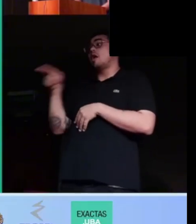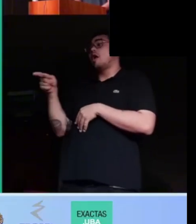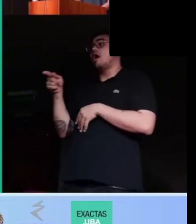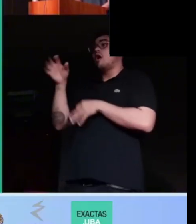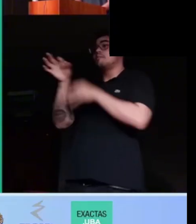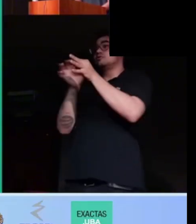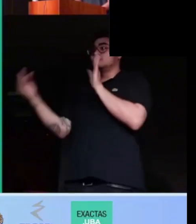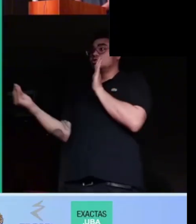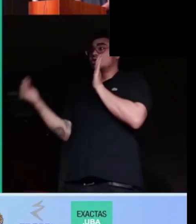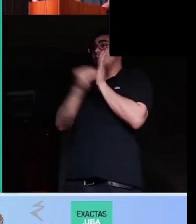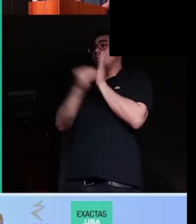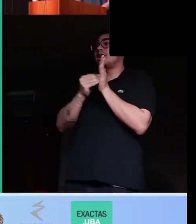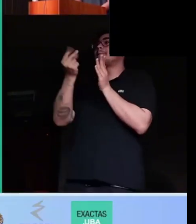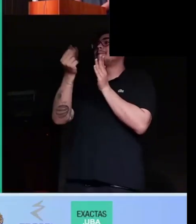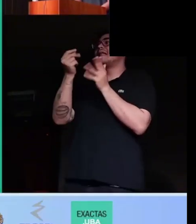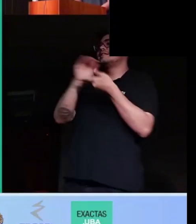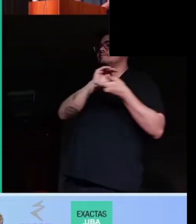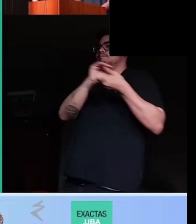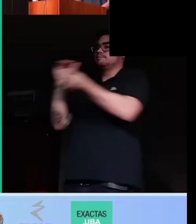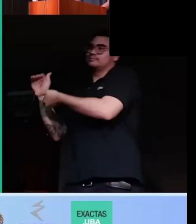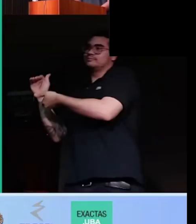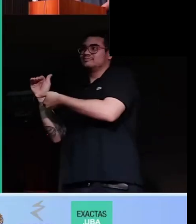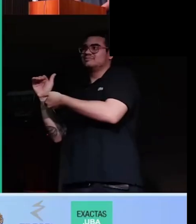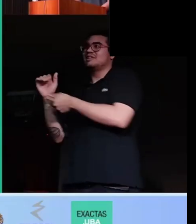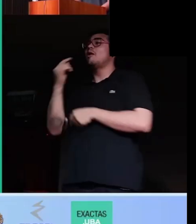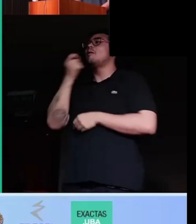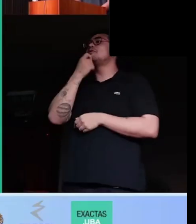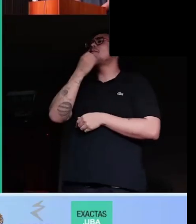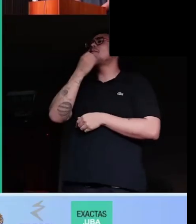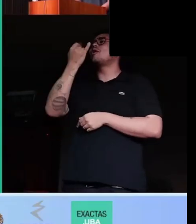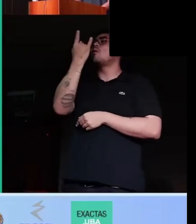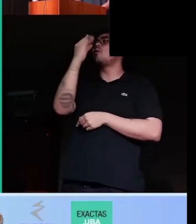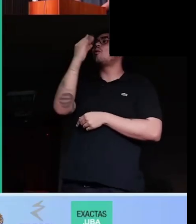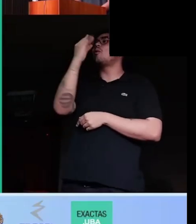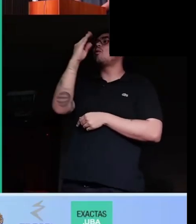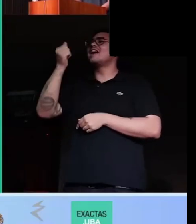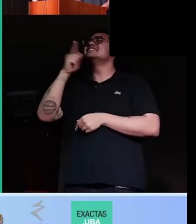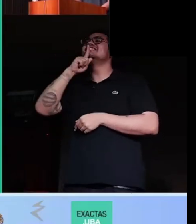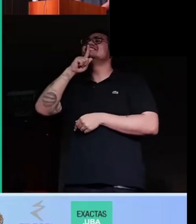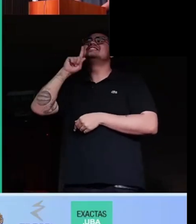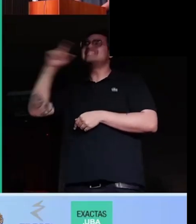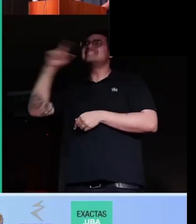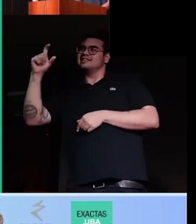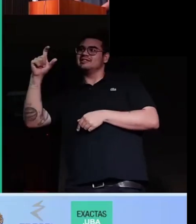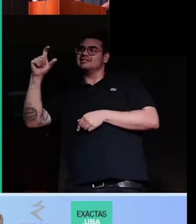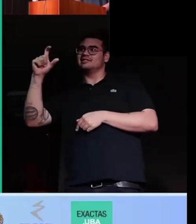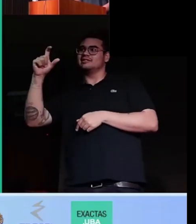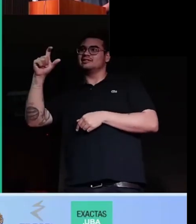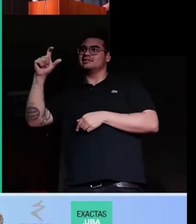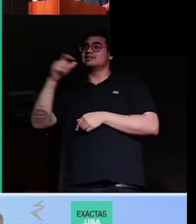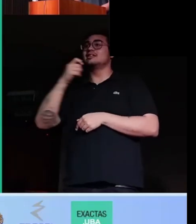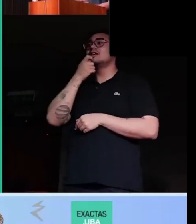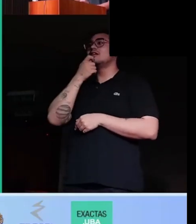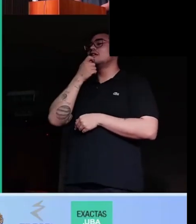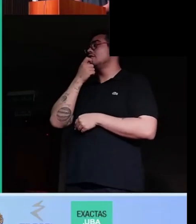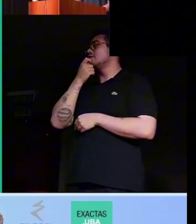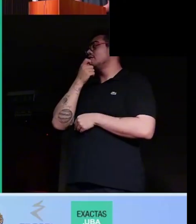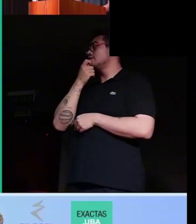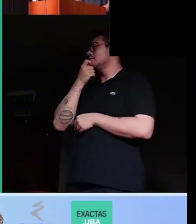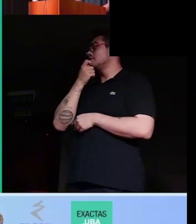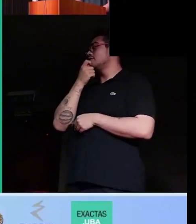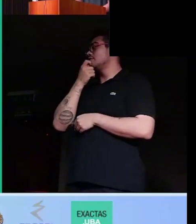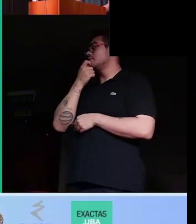tiene uno, por ejemplo, se llama UBATIC, pero hay, no sé cuál es, vos estás en la UNSL, en Villa María. No, en